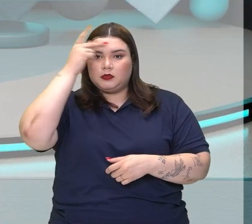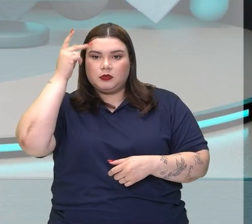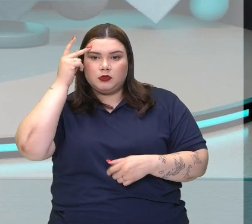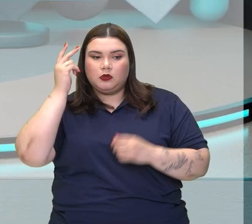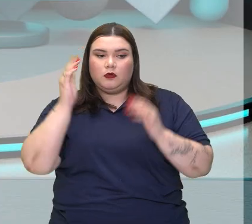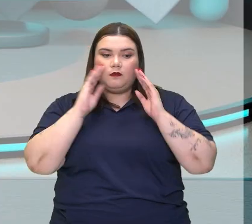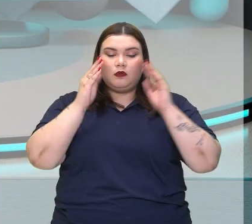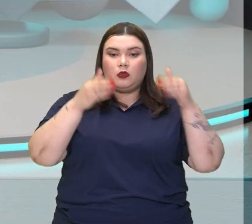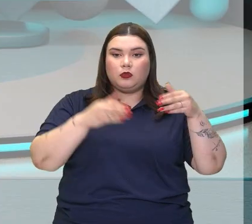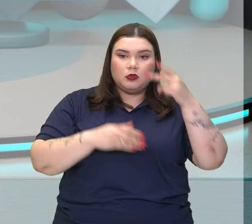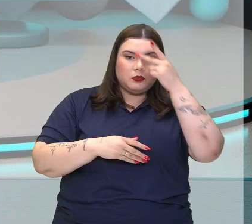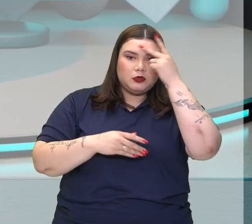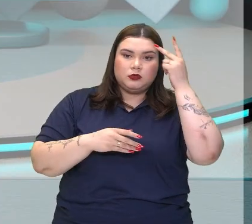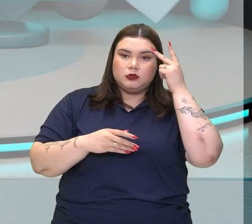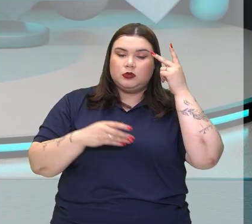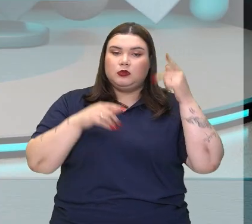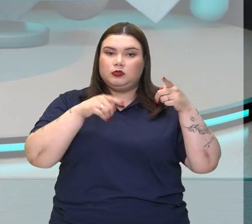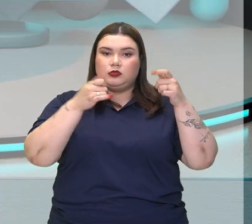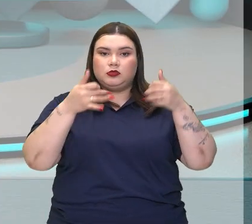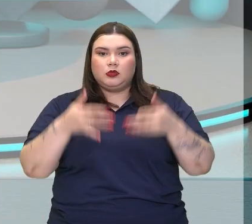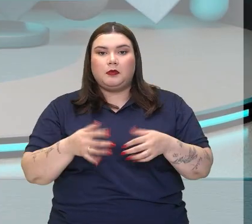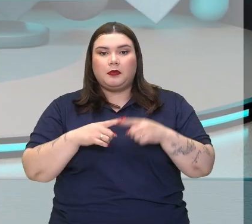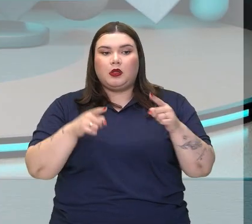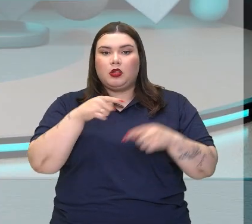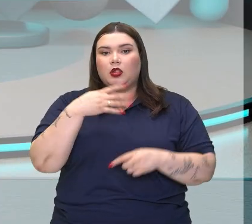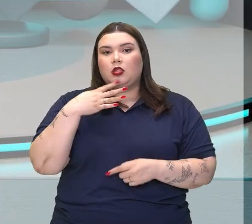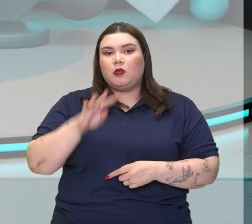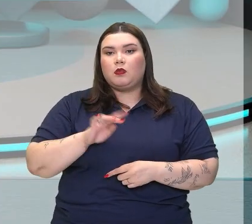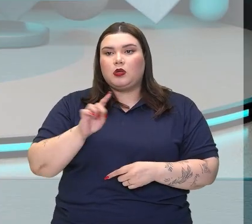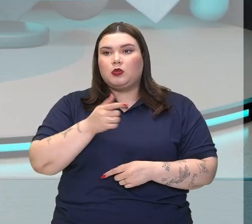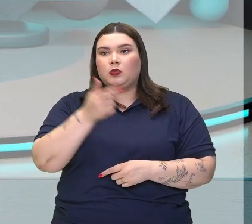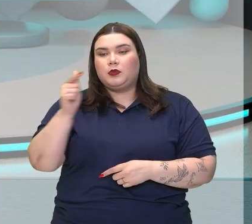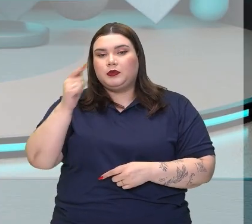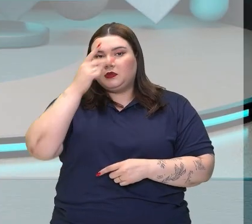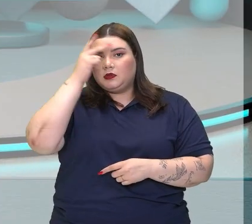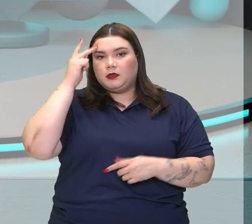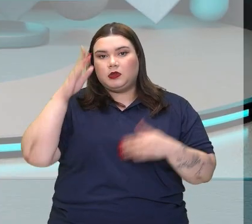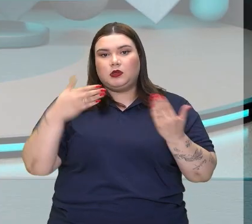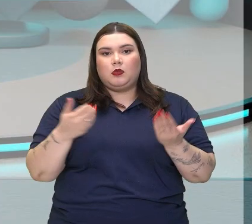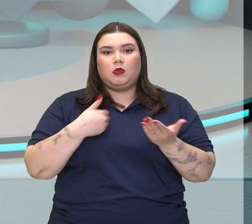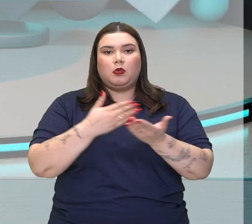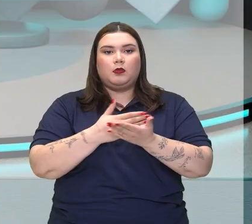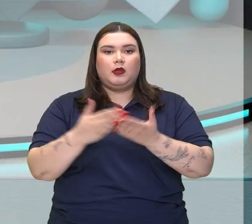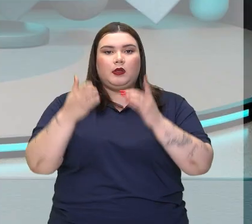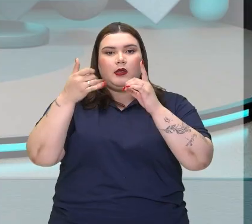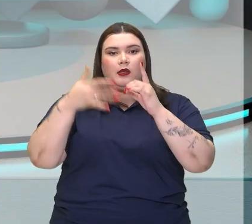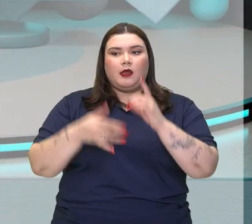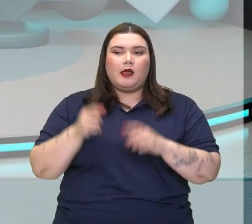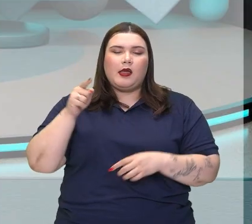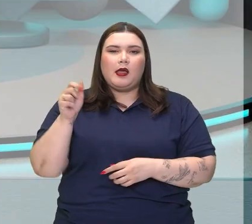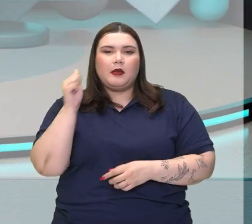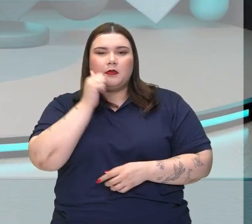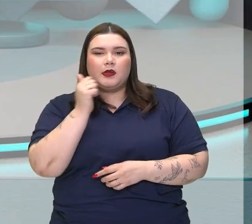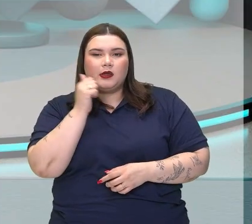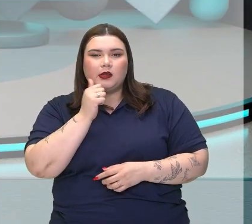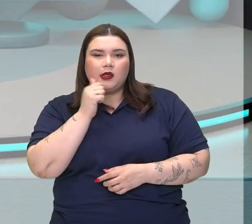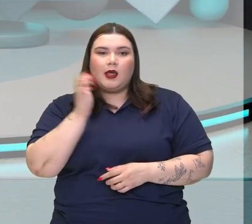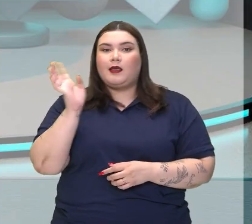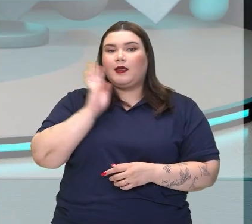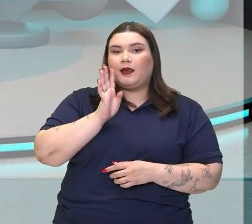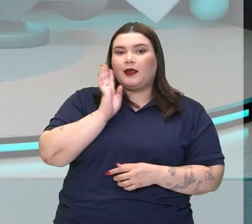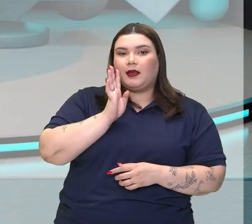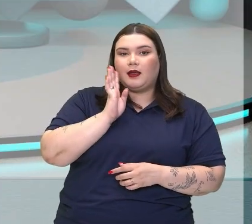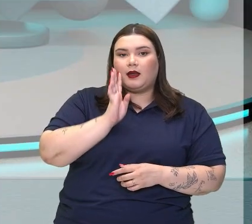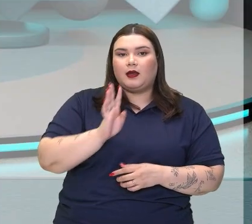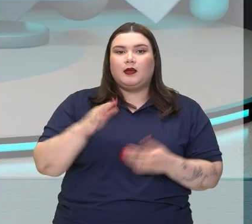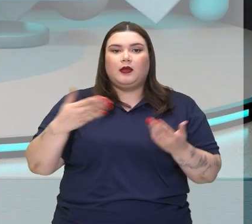uma pessoa e essa pessoa não conhece esse alguém, então começa a descrever. Ah, a Milena é uma pessoa legal,